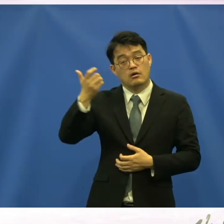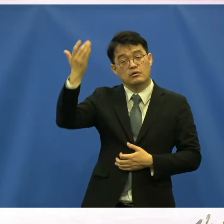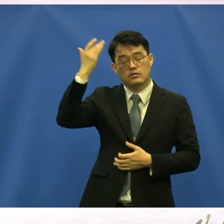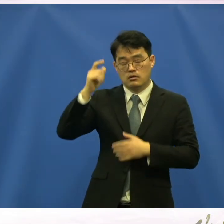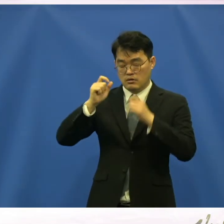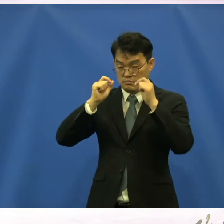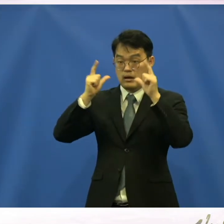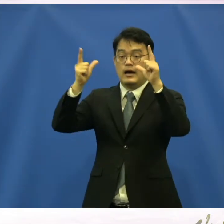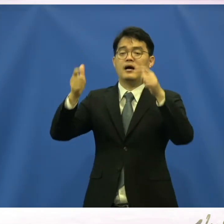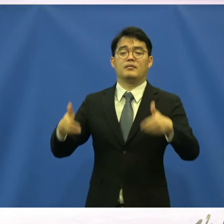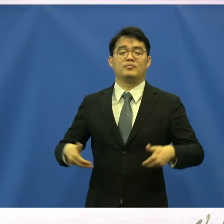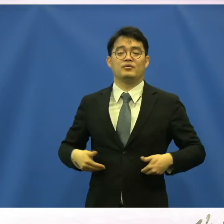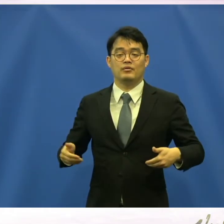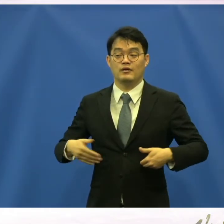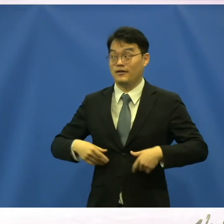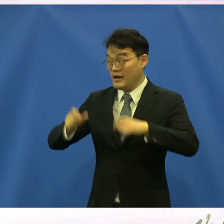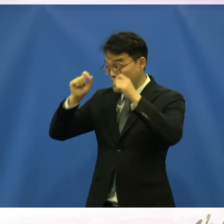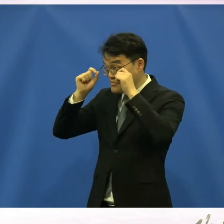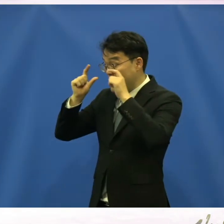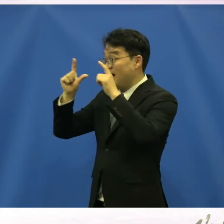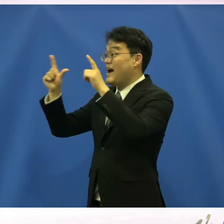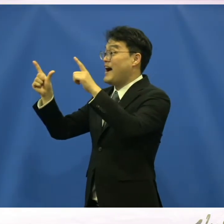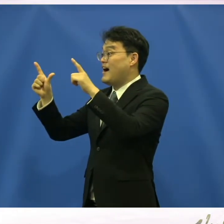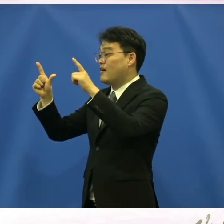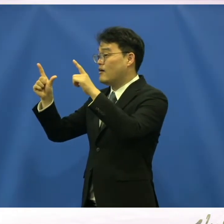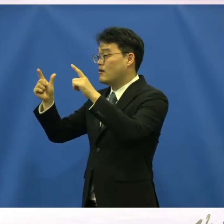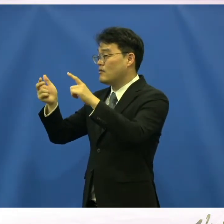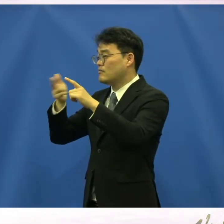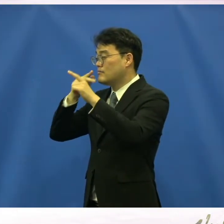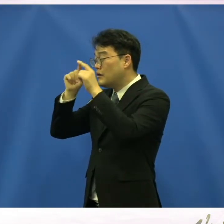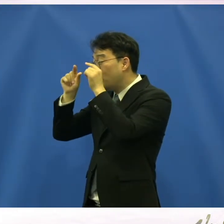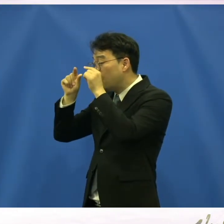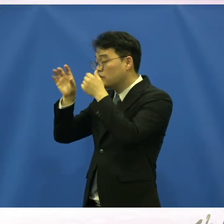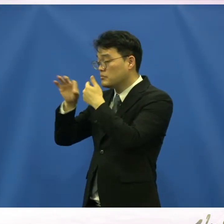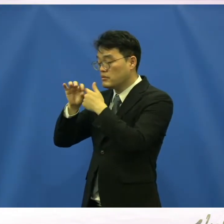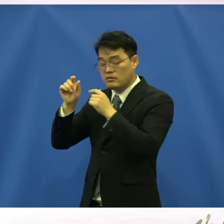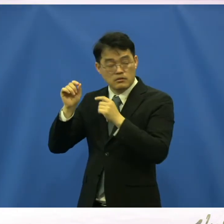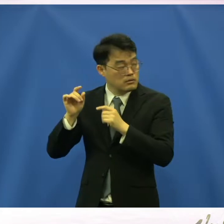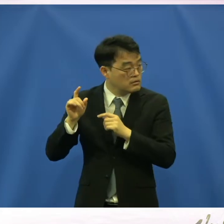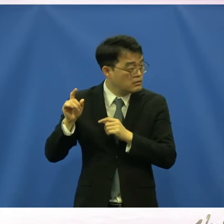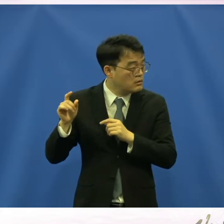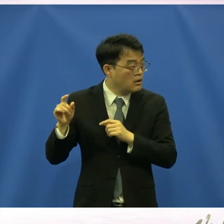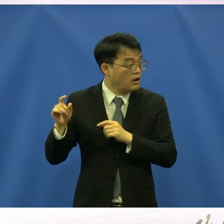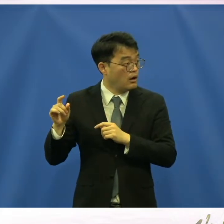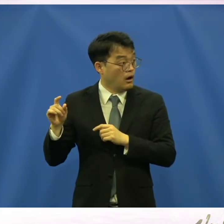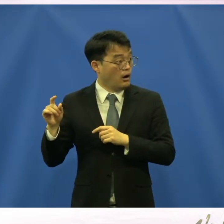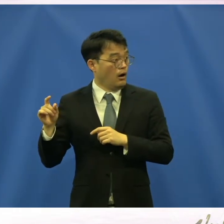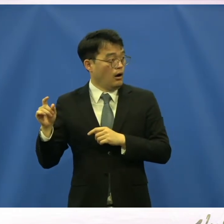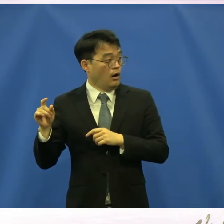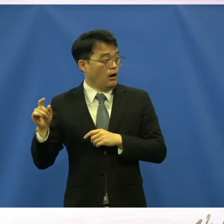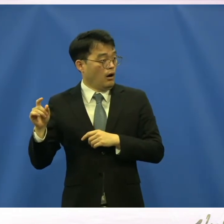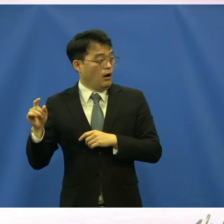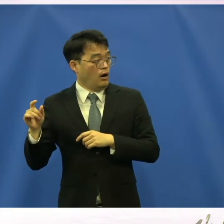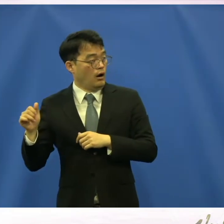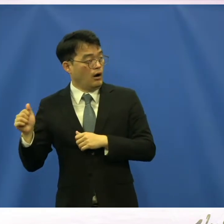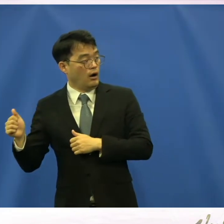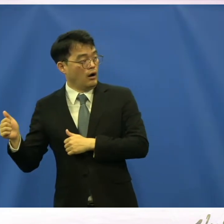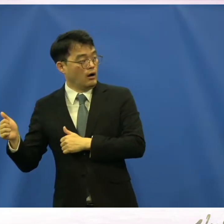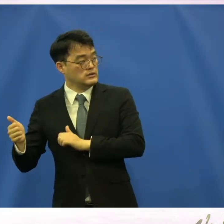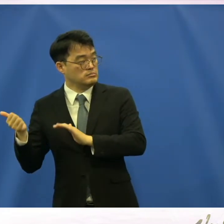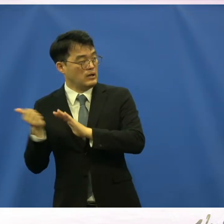속아요. 십자가는 실패야. 십자가의 길을 따르는 게 실패라고.